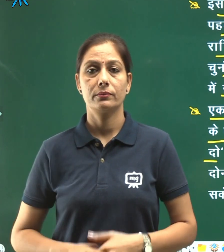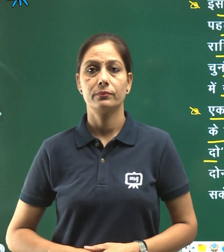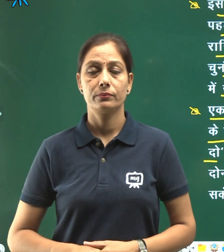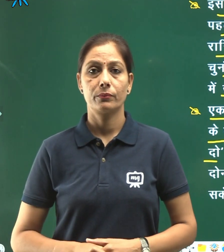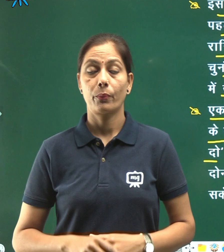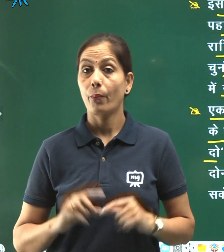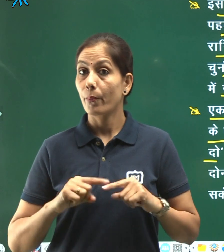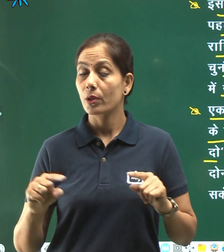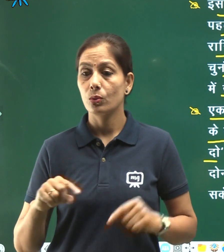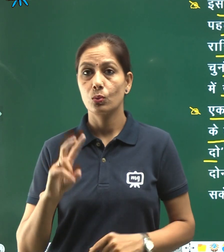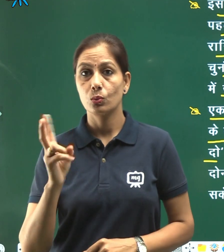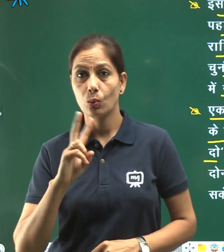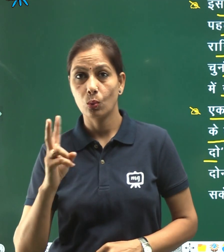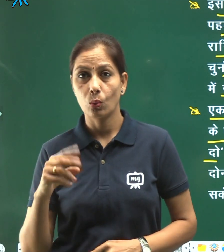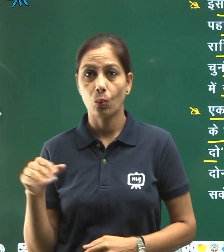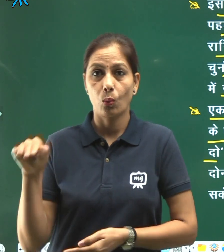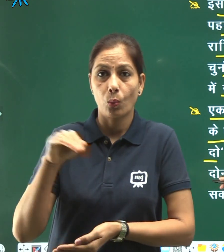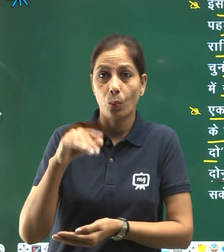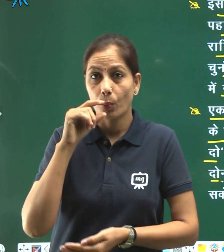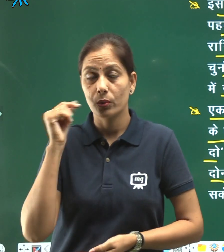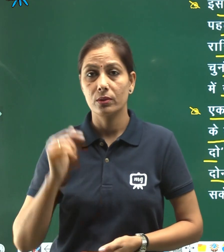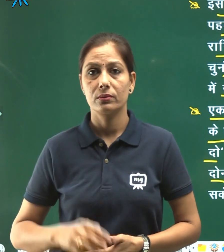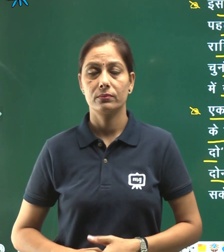परंतु उसके दोनों पुत्र